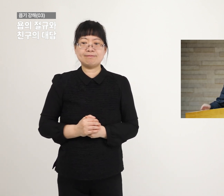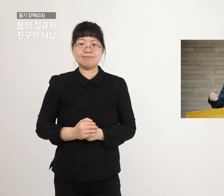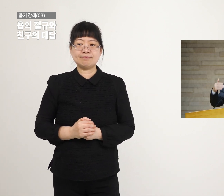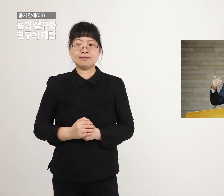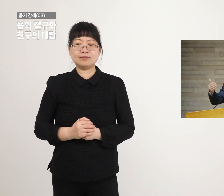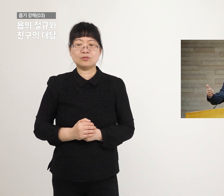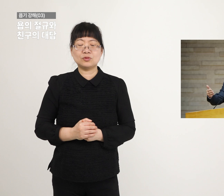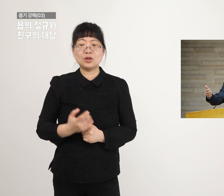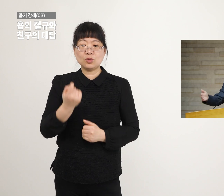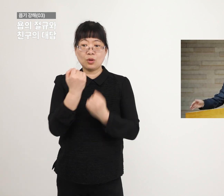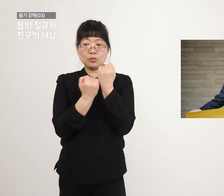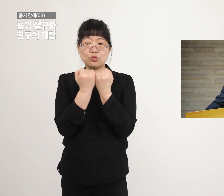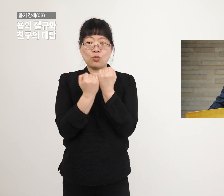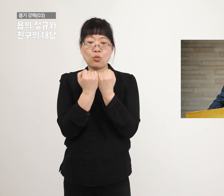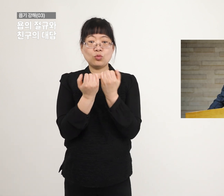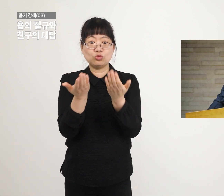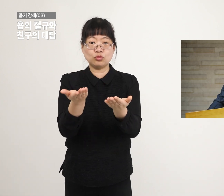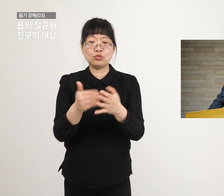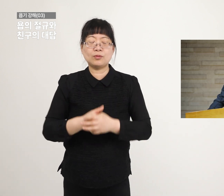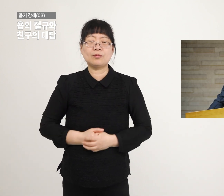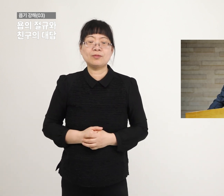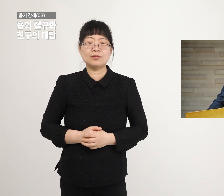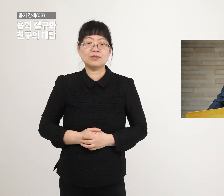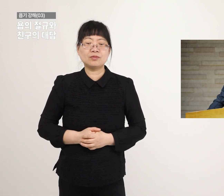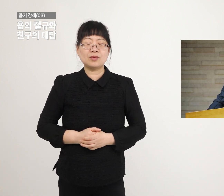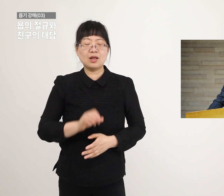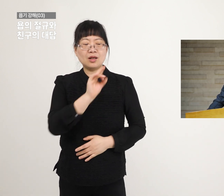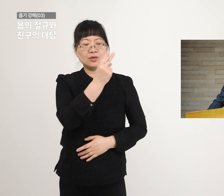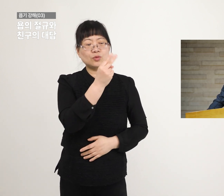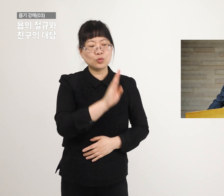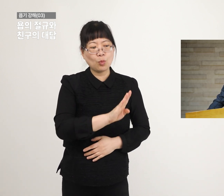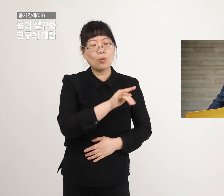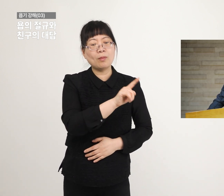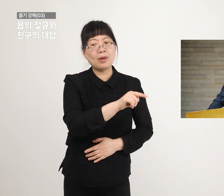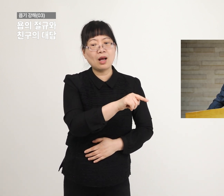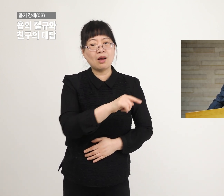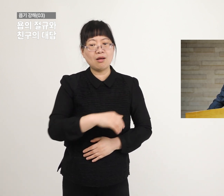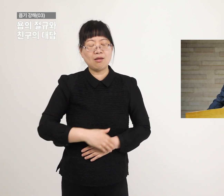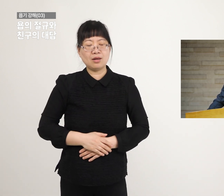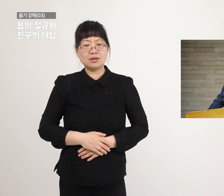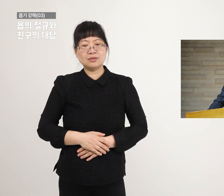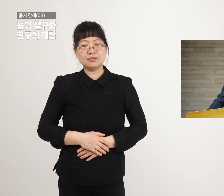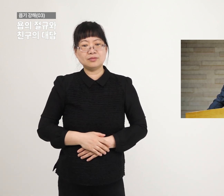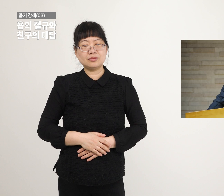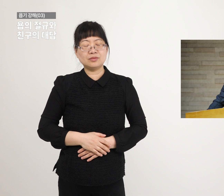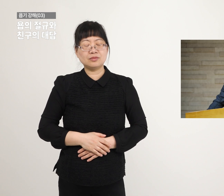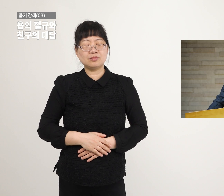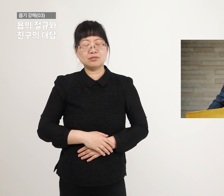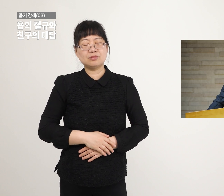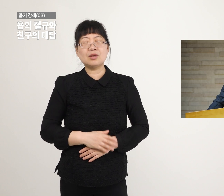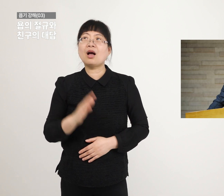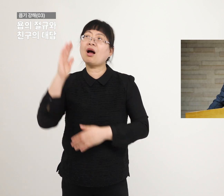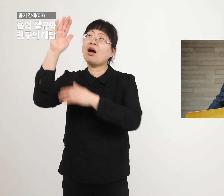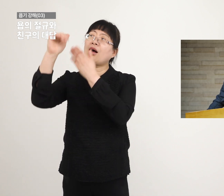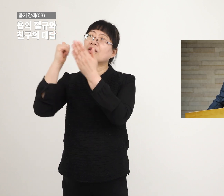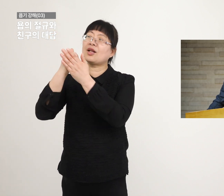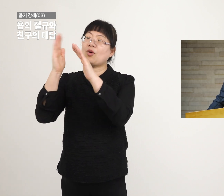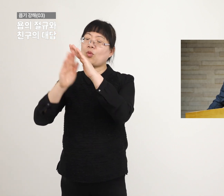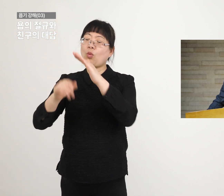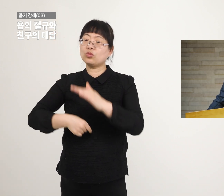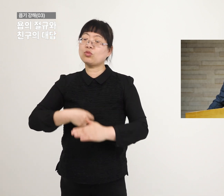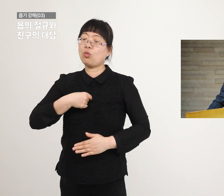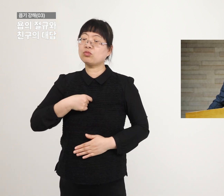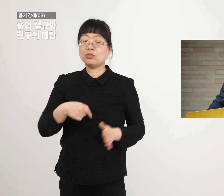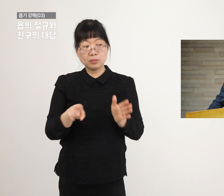이걸 좀 풀어서 해석을 하자면 이런 겁니다. 욥, 자네 하나님이 공의로운 분인